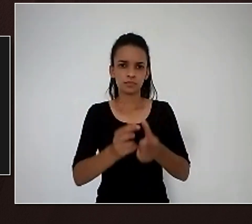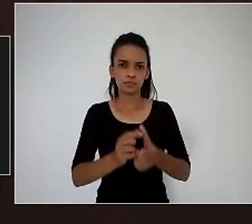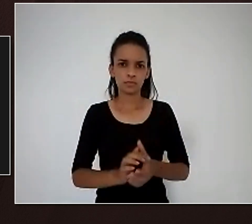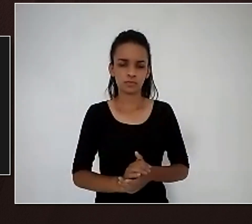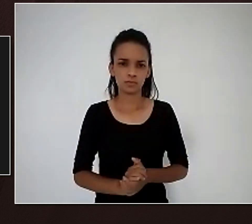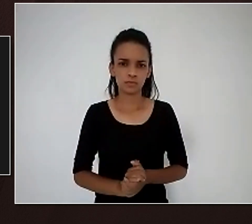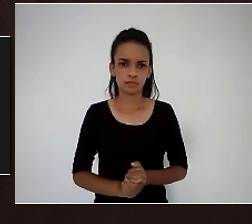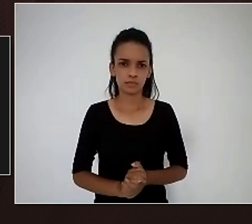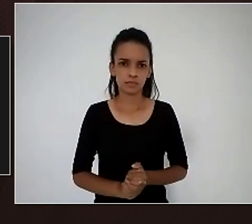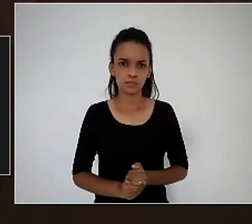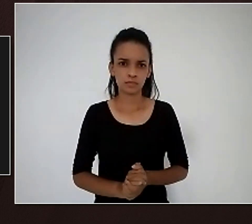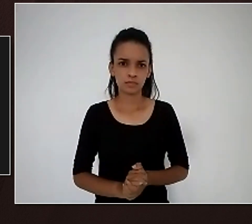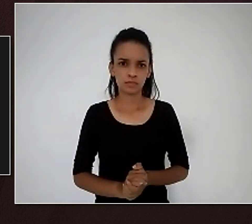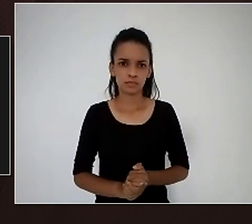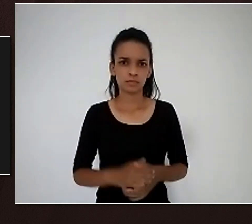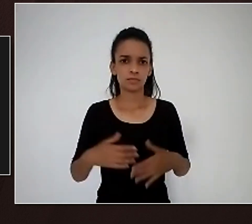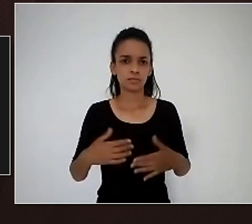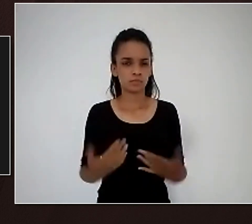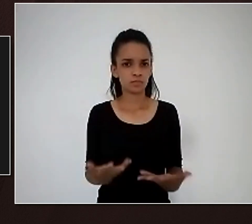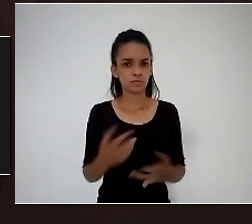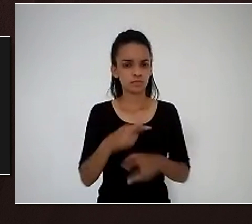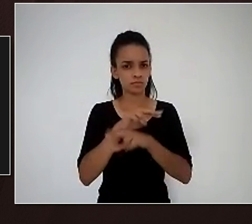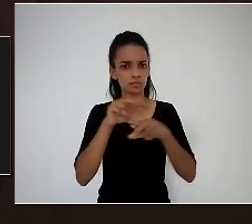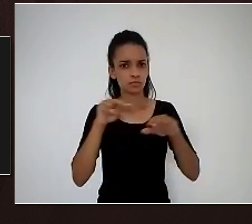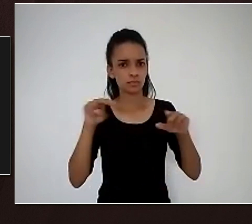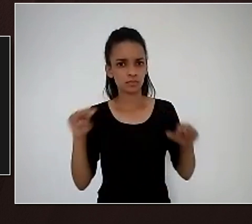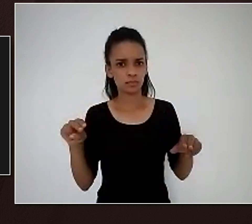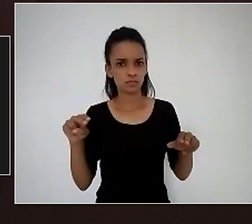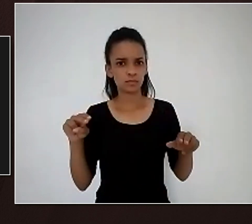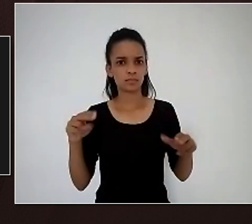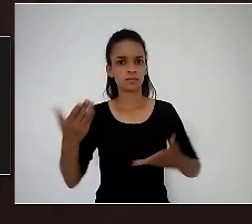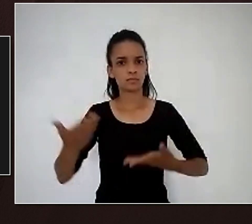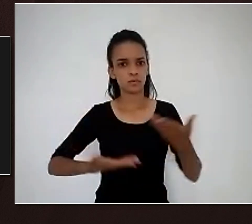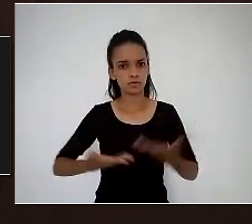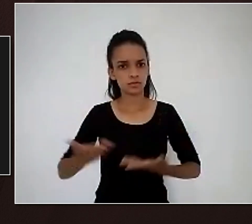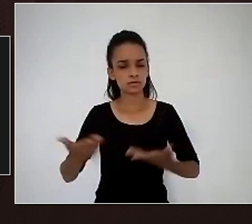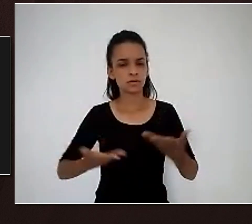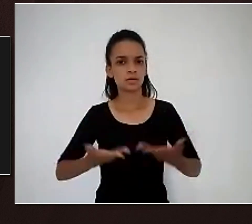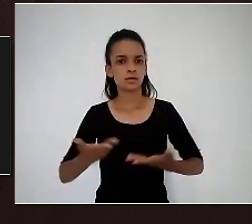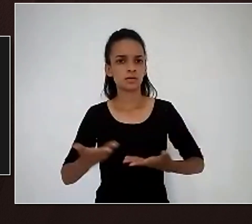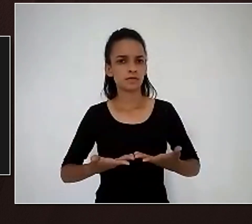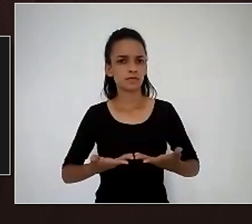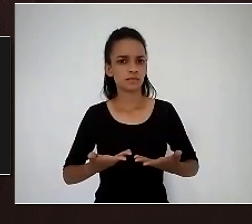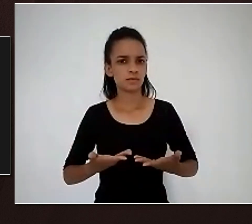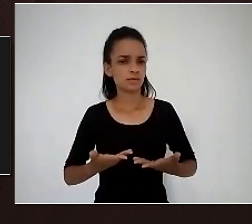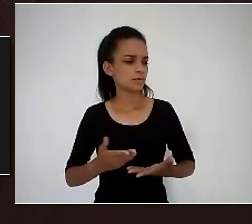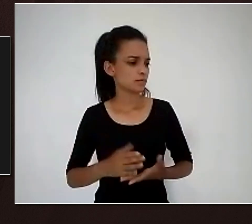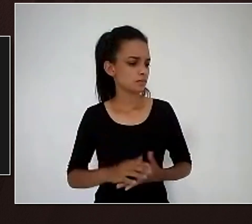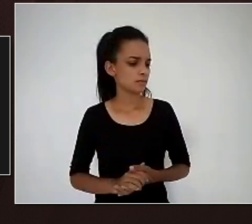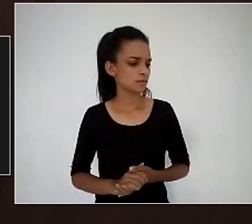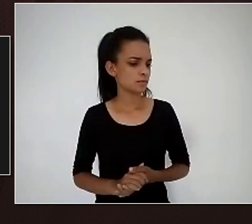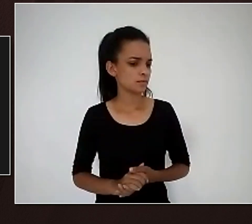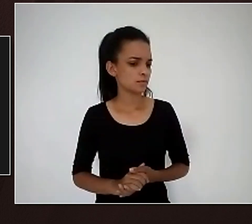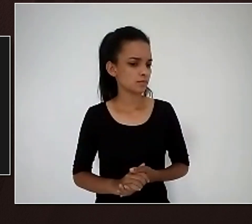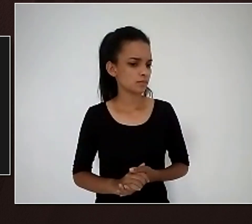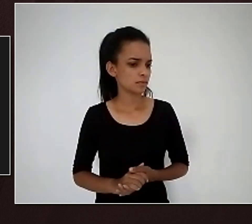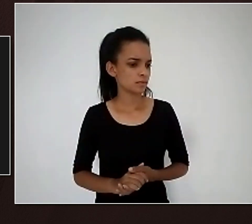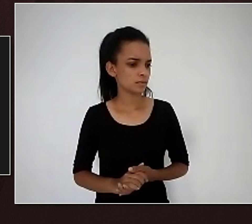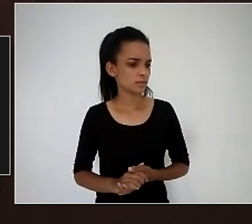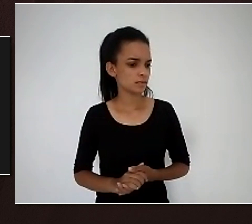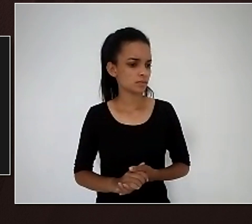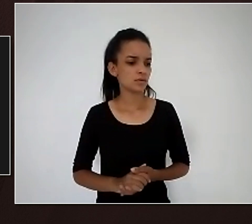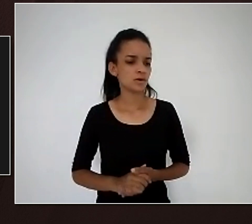Estos tubos, hermanos, son los siervos. Los siervos, ¿no es cierto?, que siervos conductores, distribuidores de la